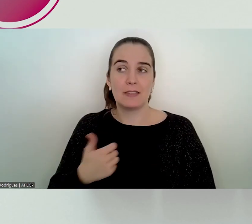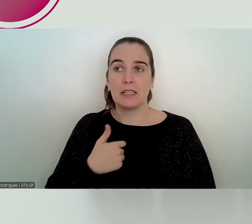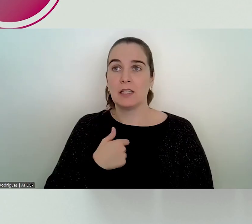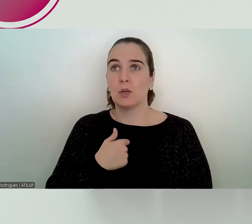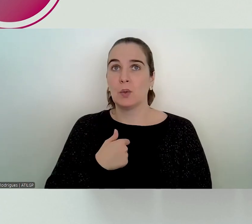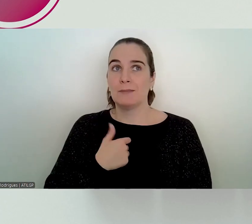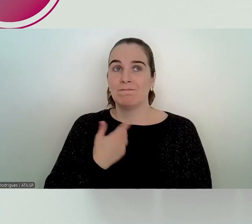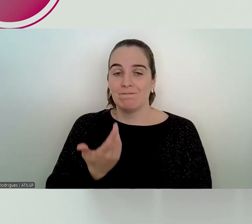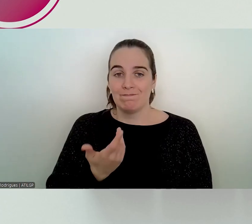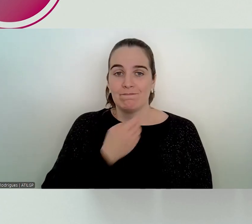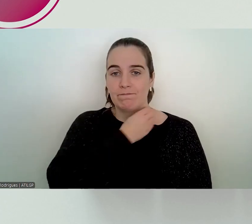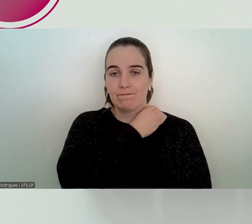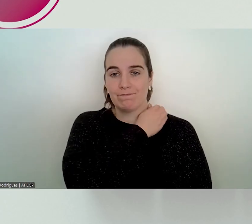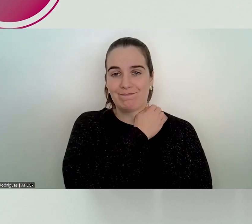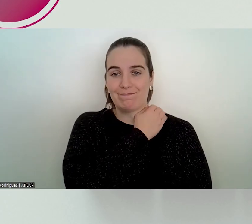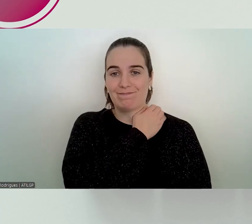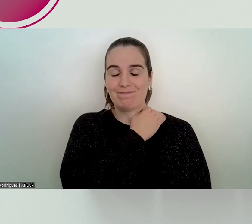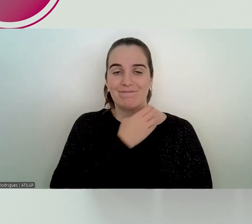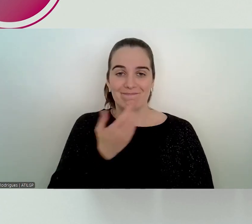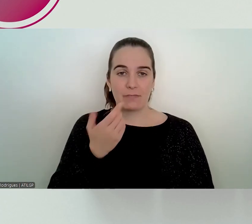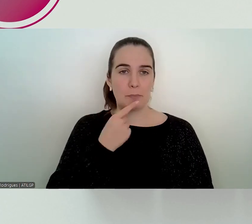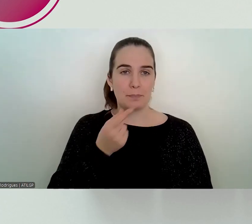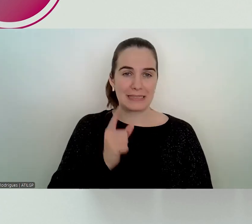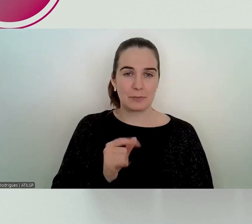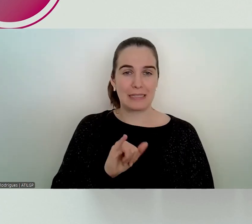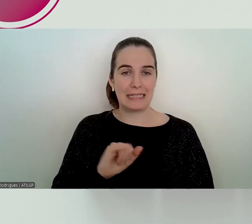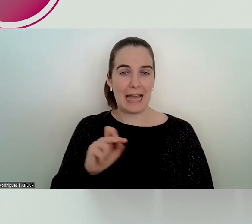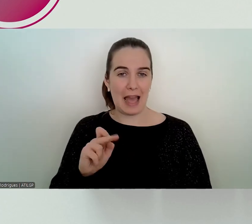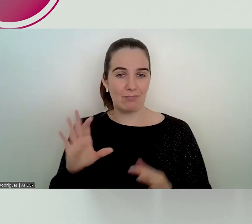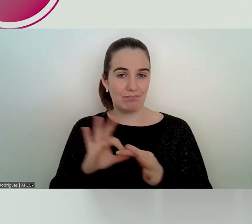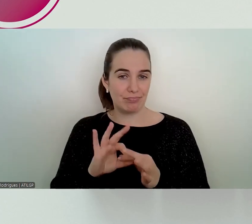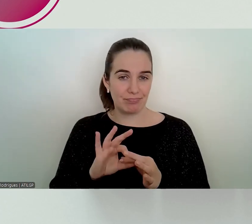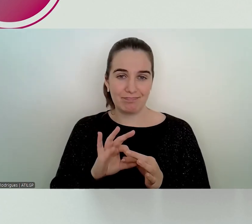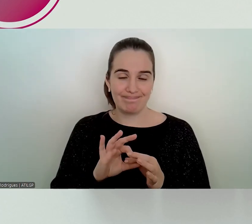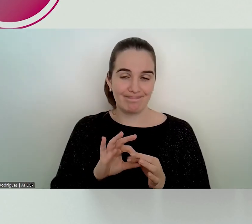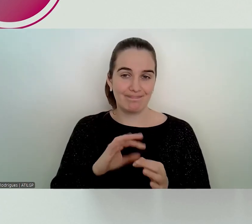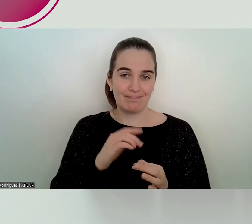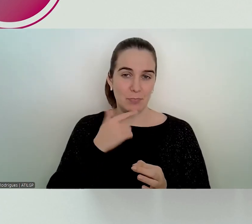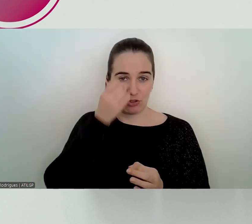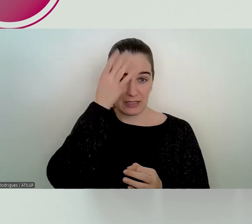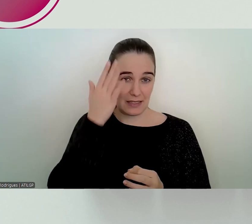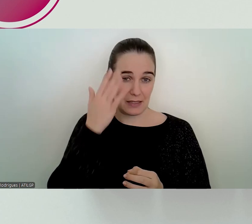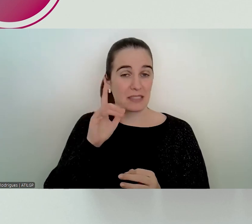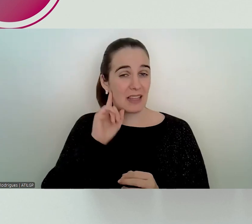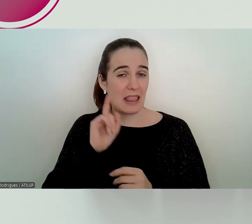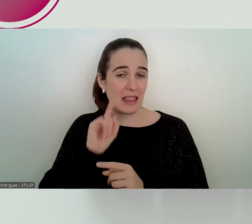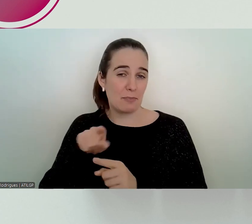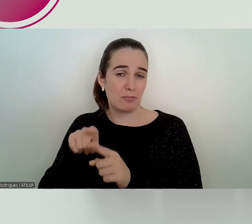não concebo a interligação destes temas sem falar aqui das questões da proteção dos